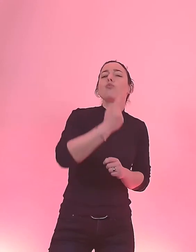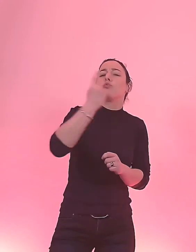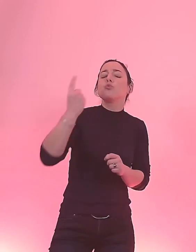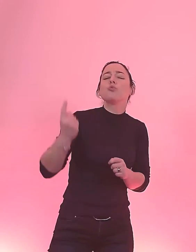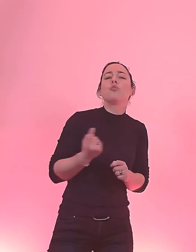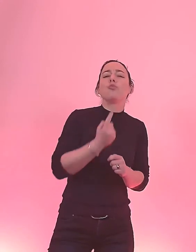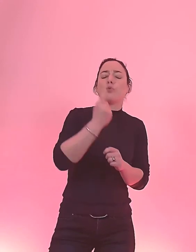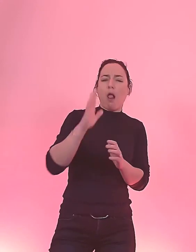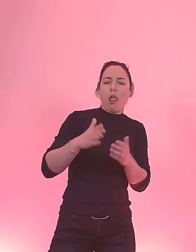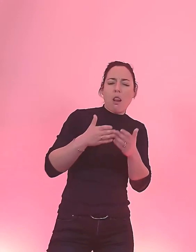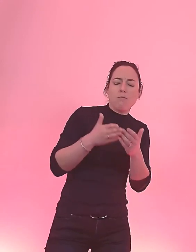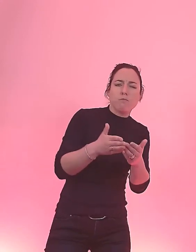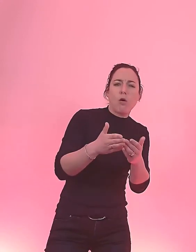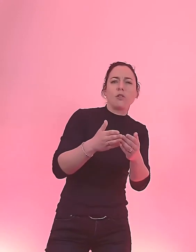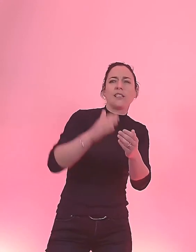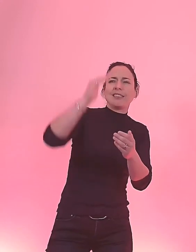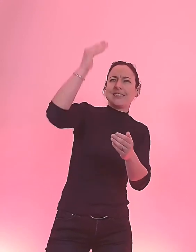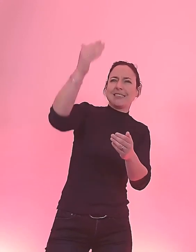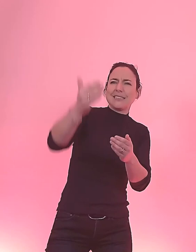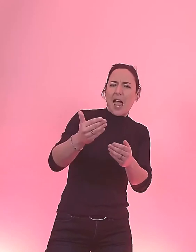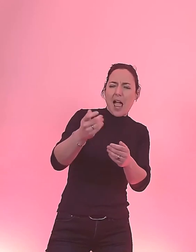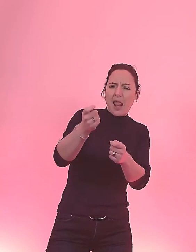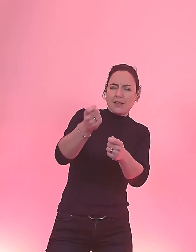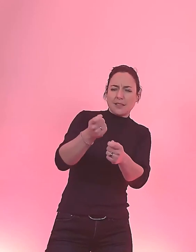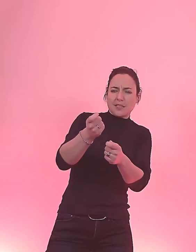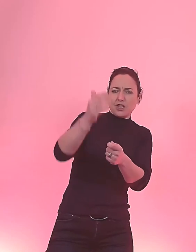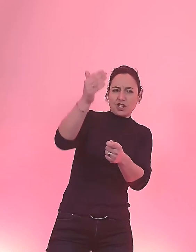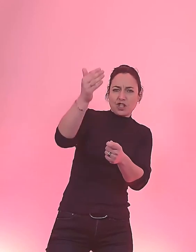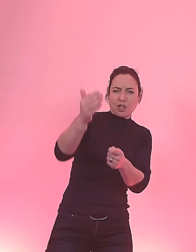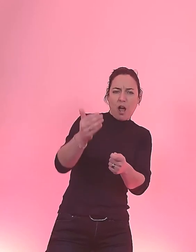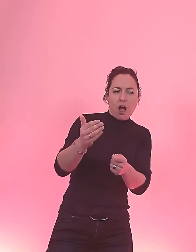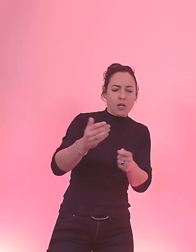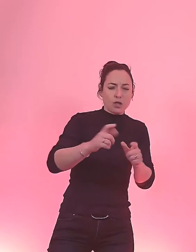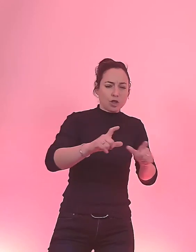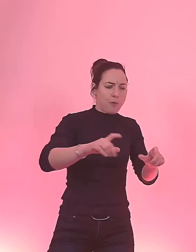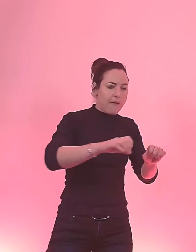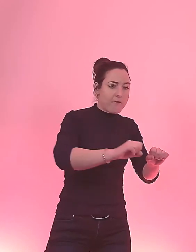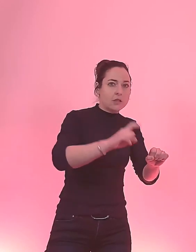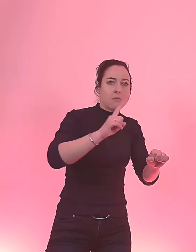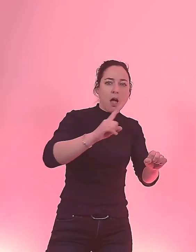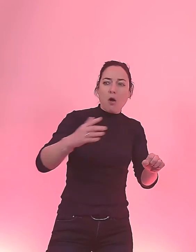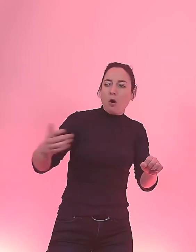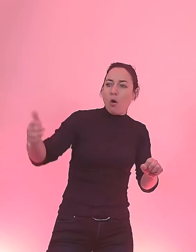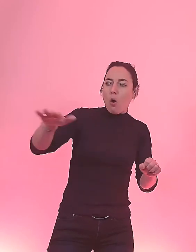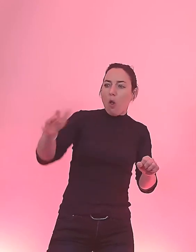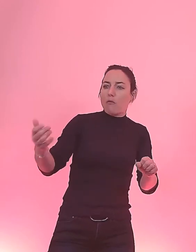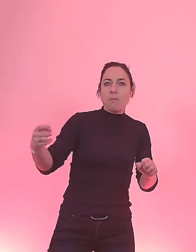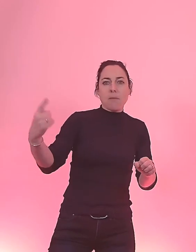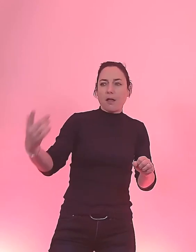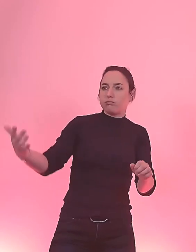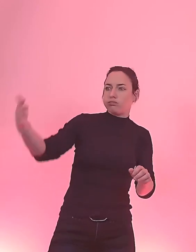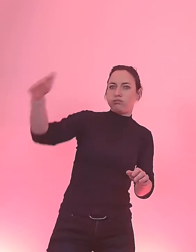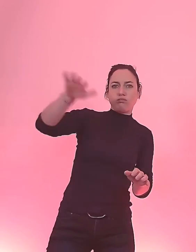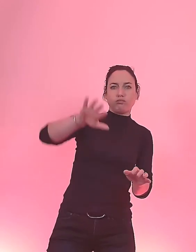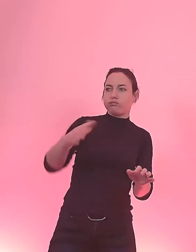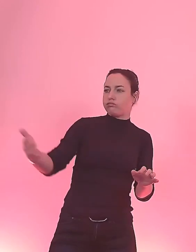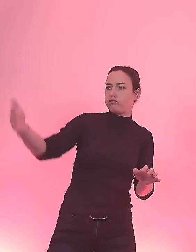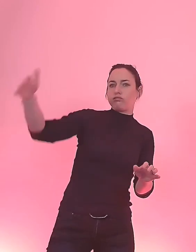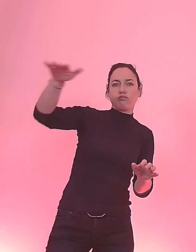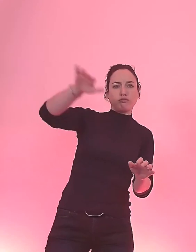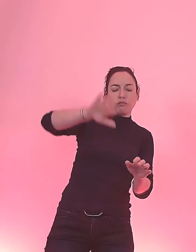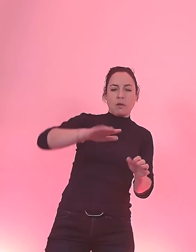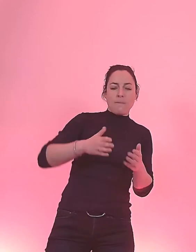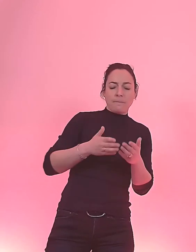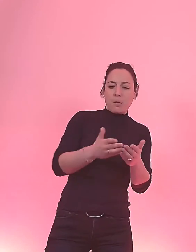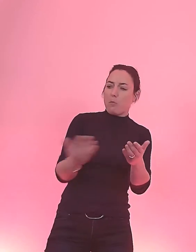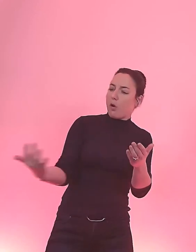zakken we haar maakte de spullen vast maar golven die werden grote hand geven sloegen ze over de kant heen en dus pakten we